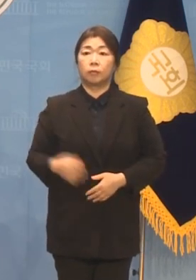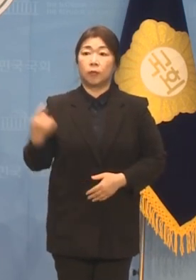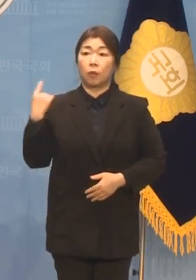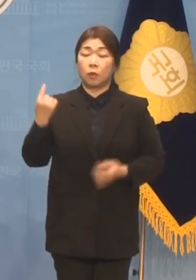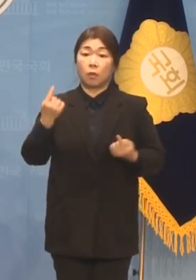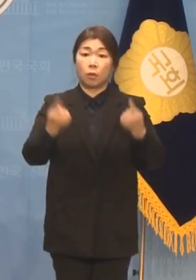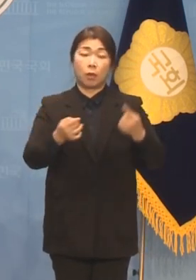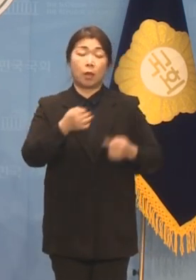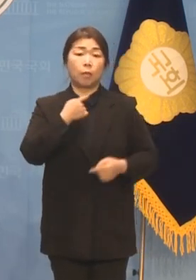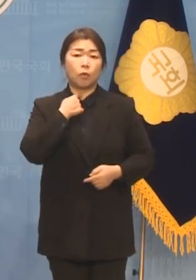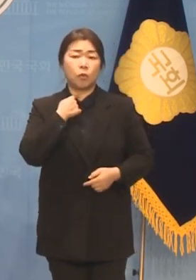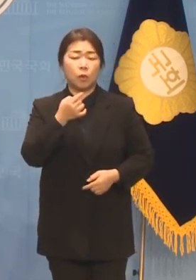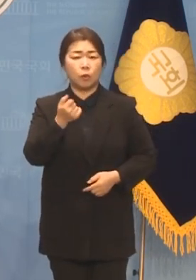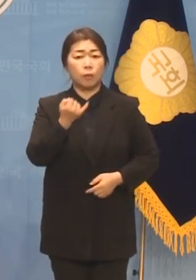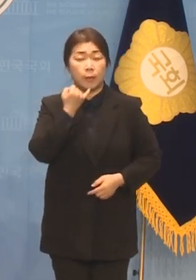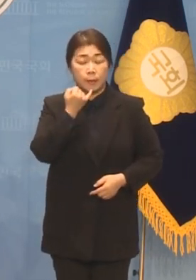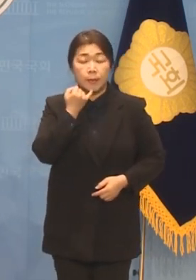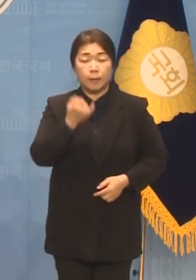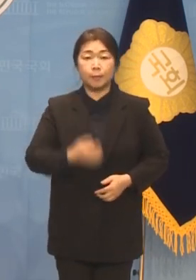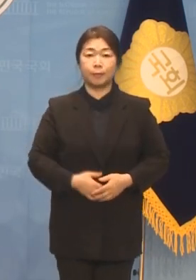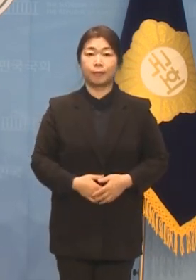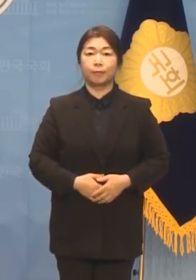어제보다는 목소리가 조금 돌아왔습니다.